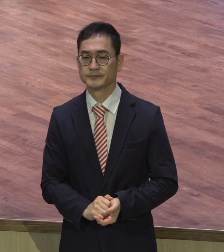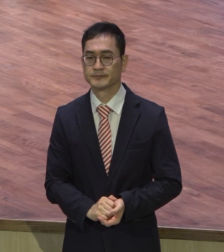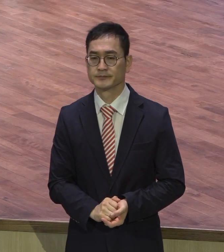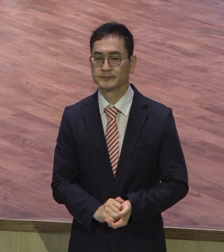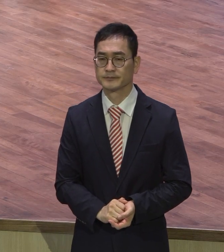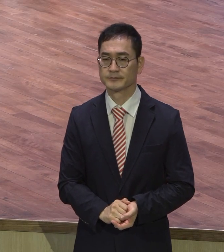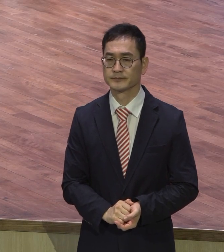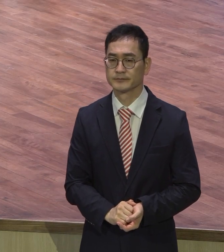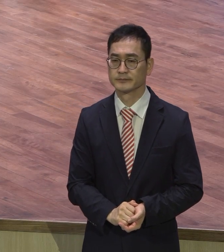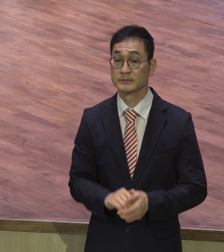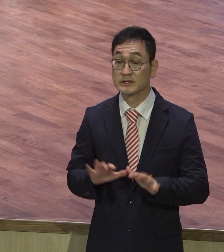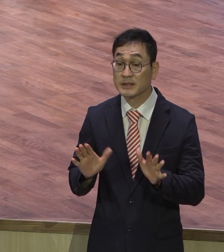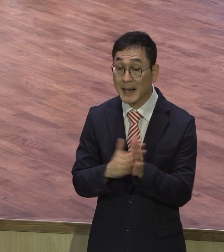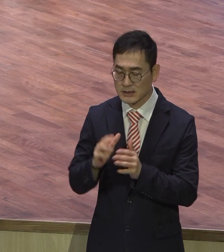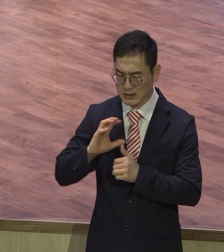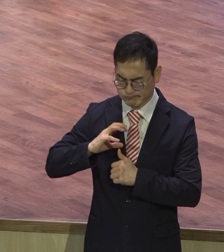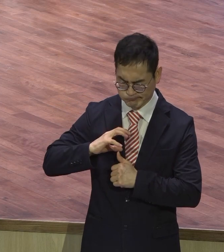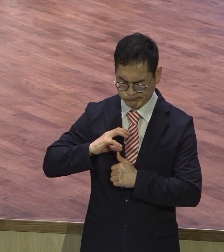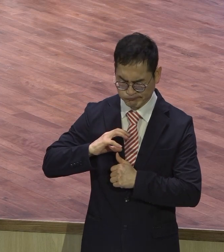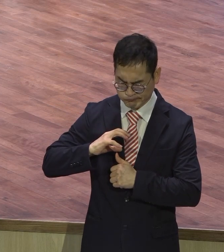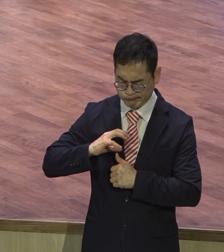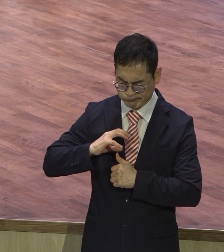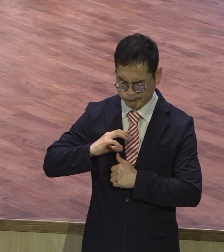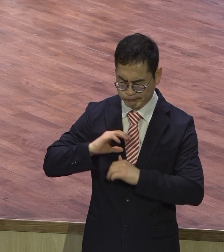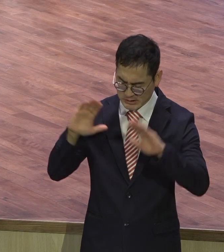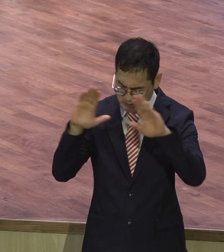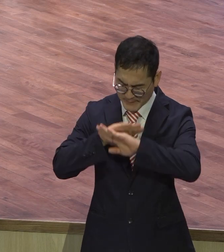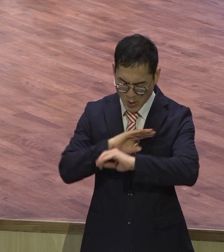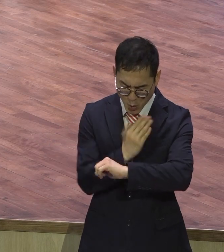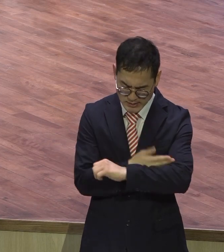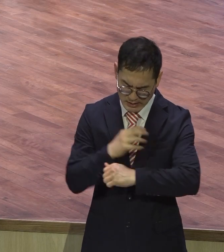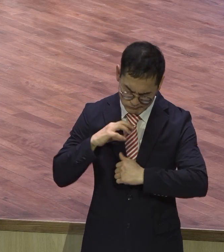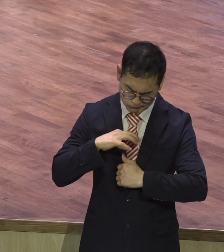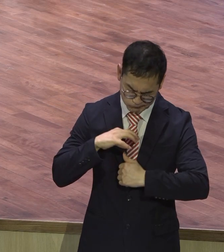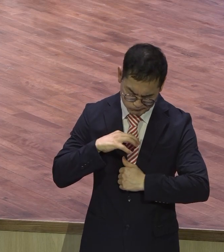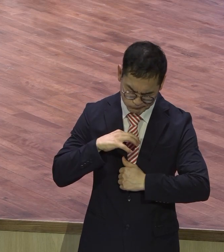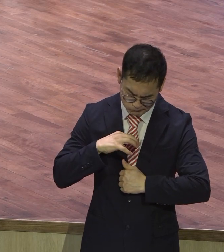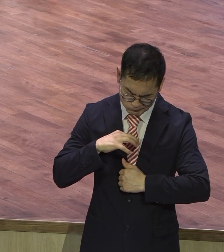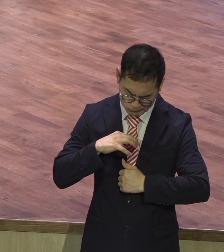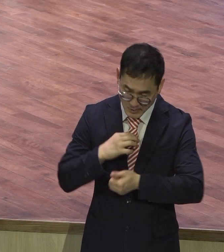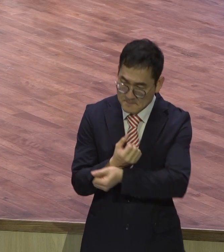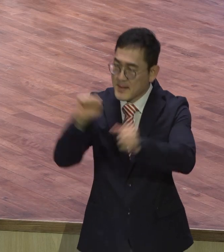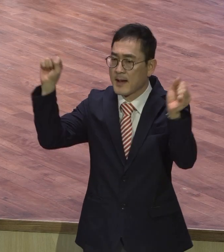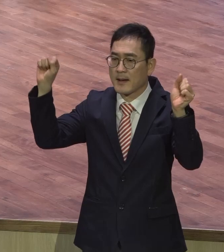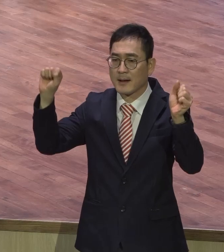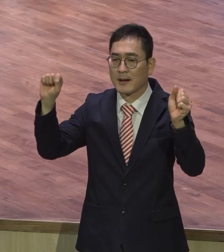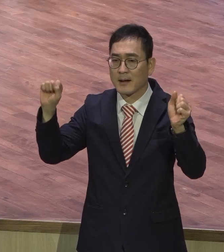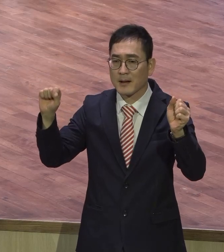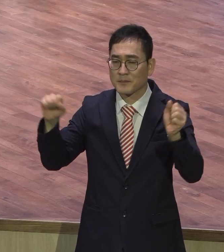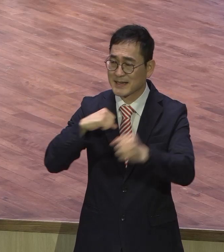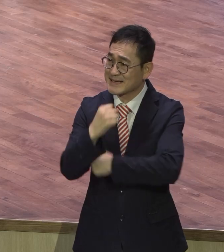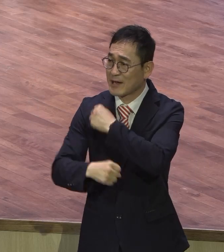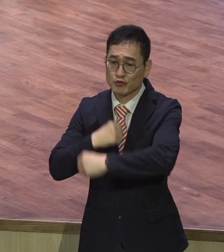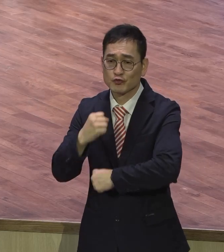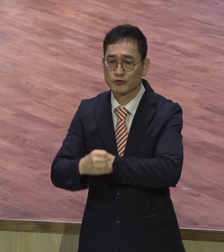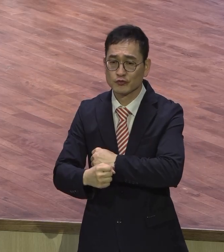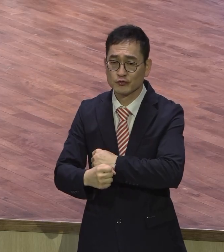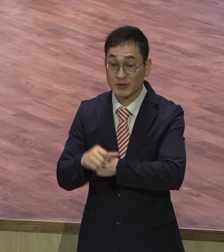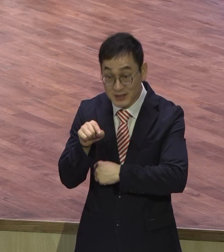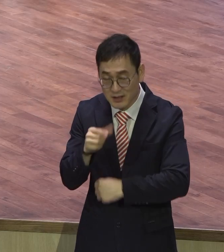지금까지 억률로 왔던 모두 허감 근세를 깨트리고 참 자유함을 해주는 것이